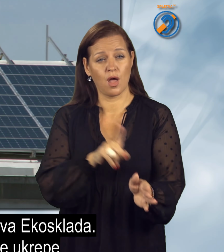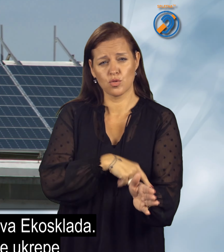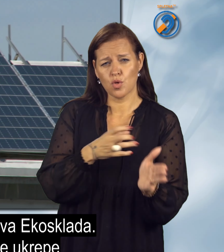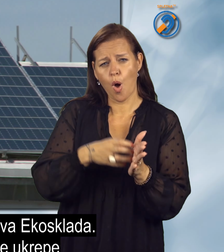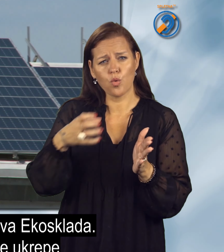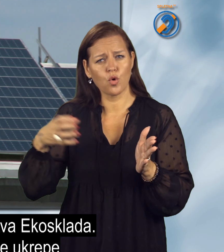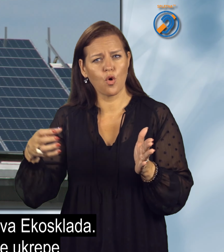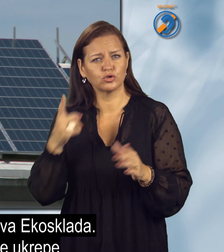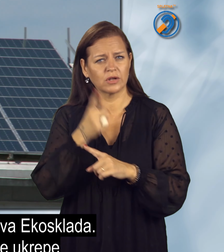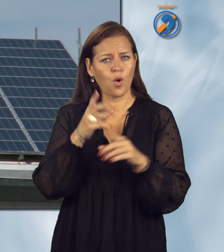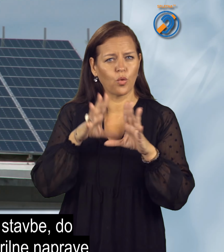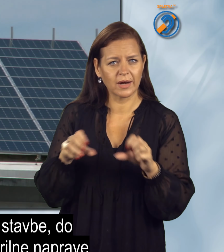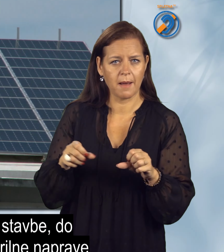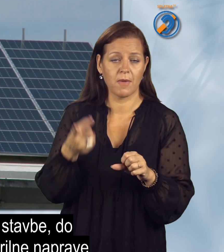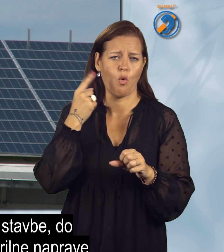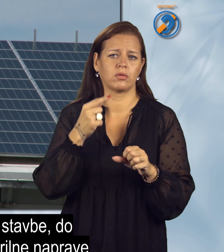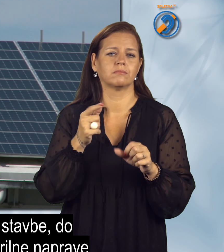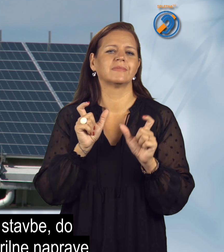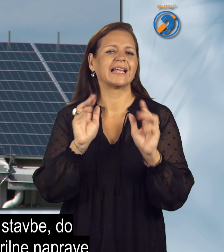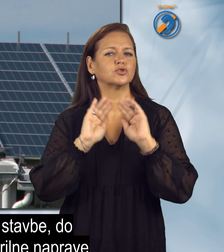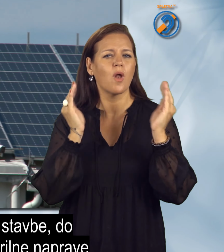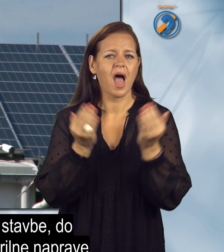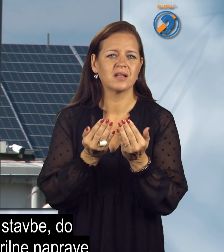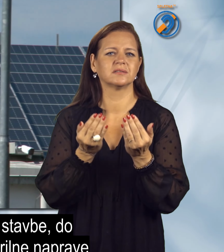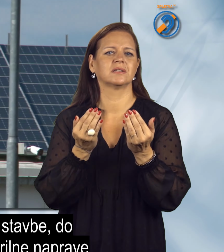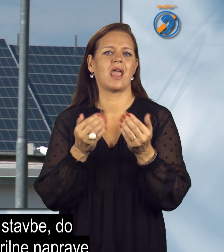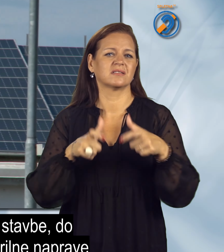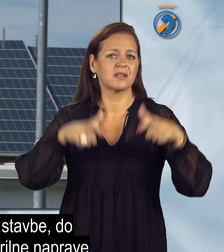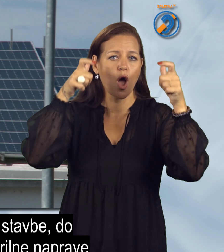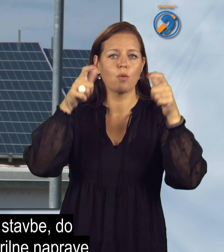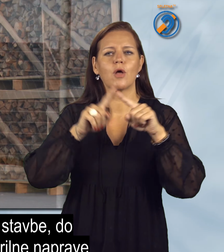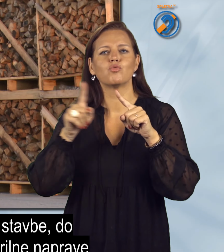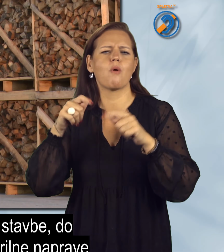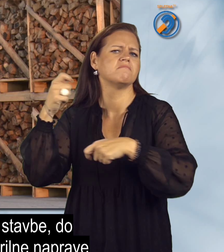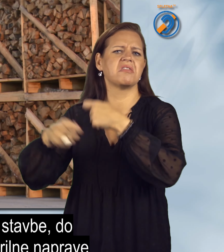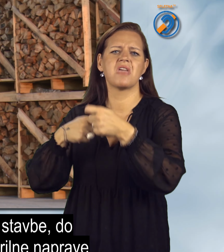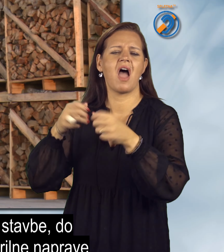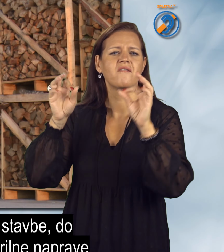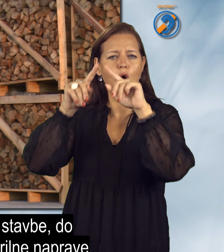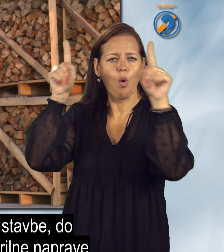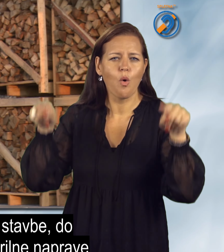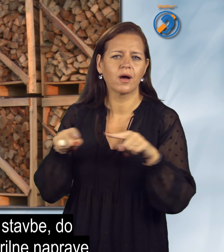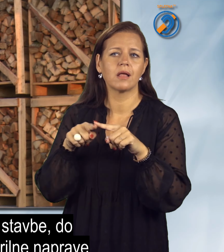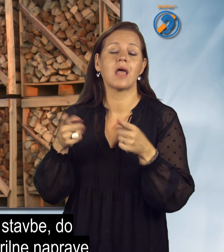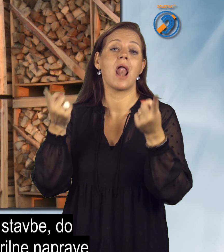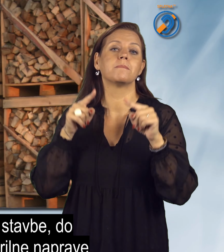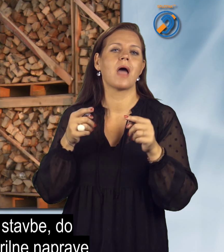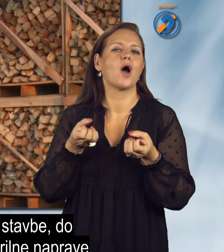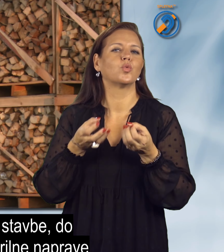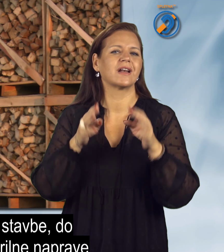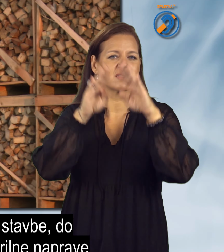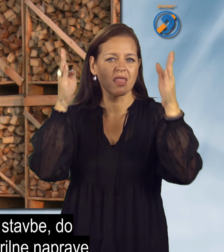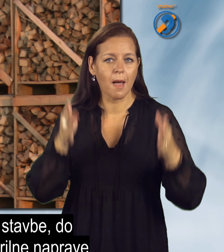Toda dolgoročne ukrepe, od izolacije ovoja stavbe do menjave oken ali kurilne naprave,